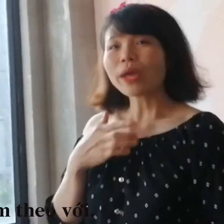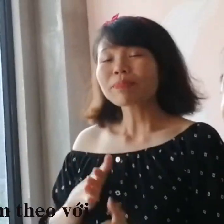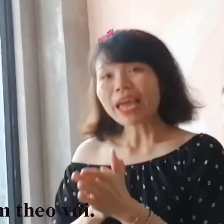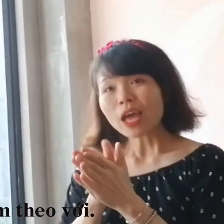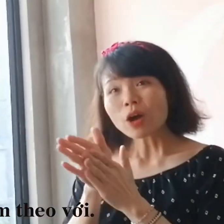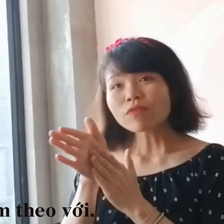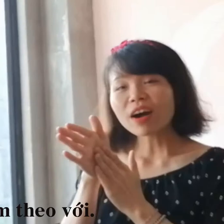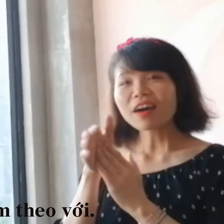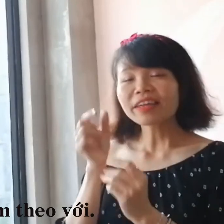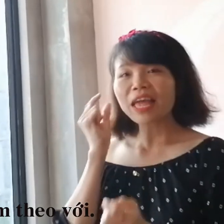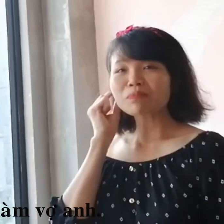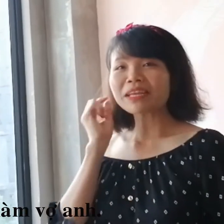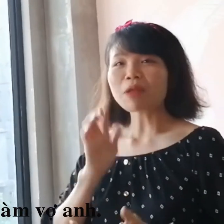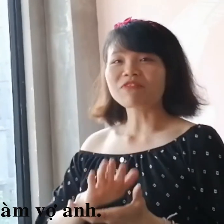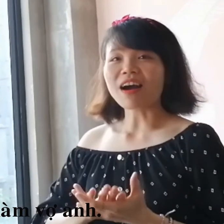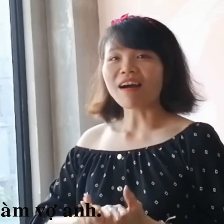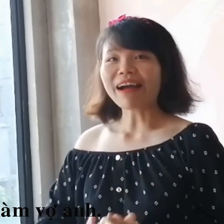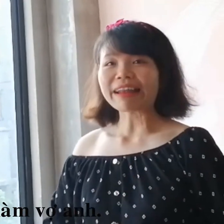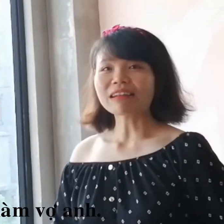Cho em theo với, em sẽ làm vợ anh.